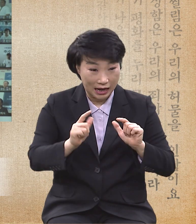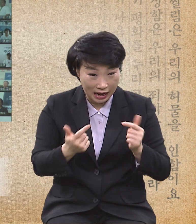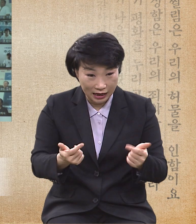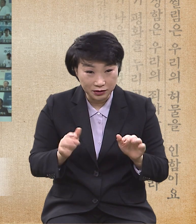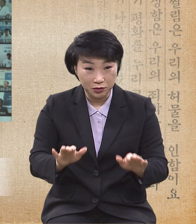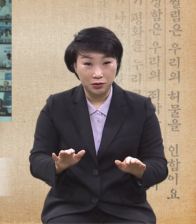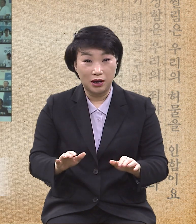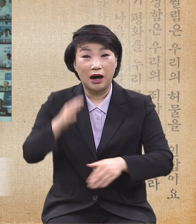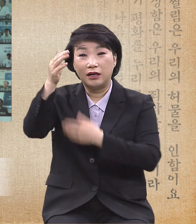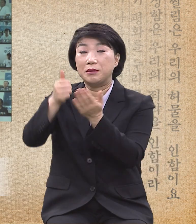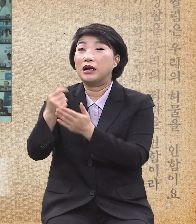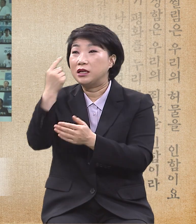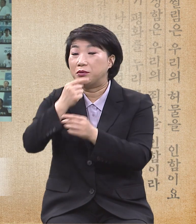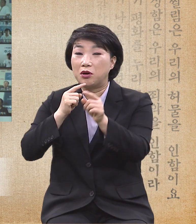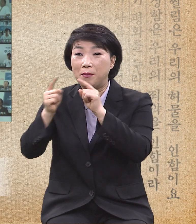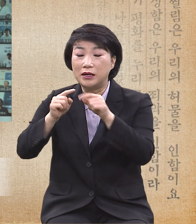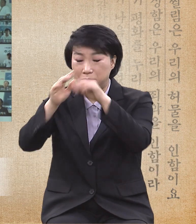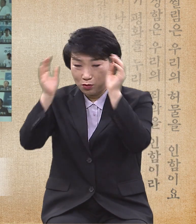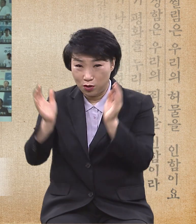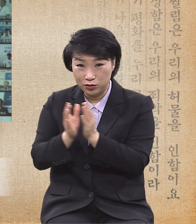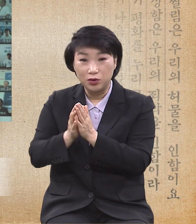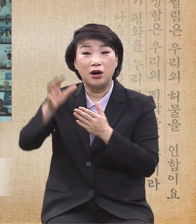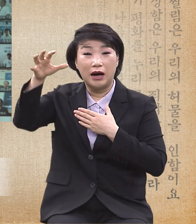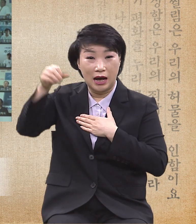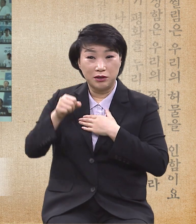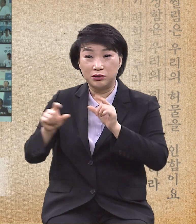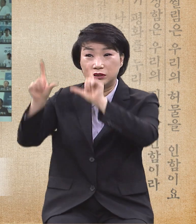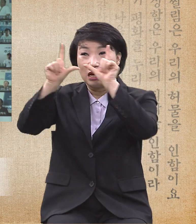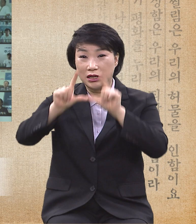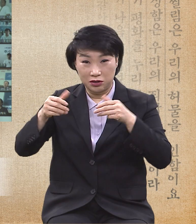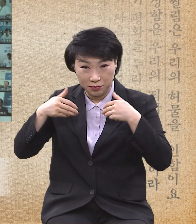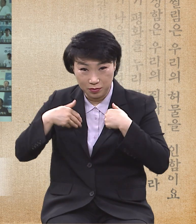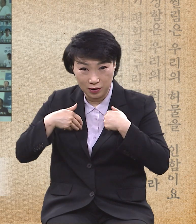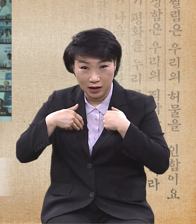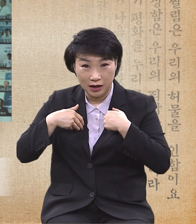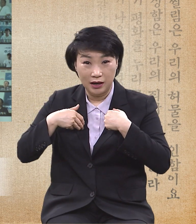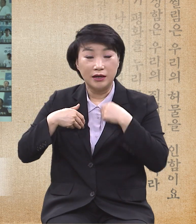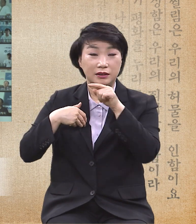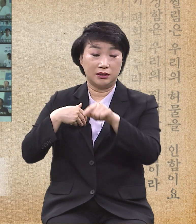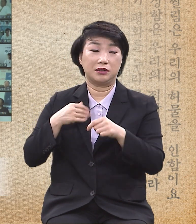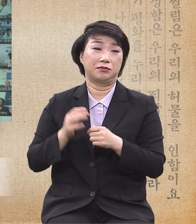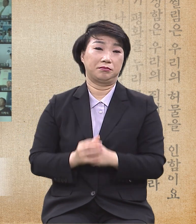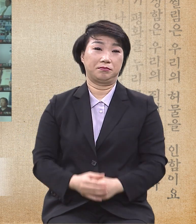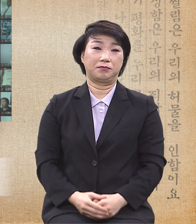아니요 하나님의 입으로 나오는 모든 말씀으로 살 것이라